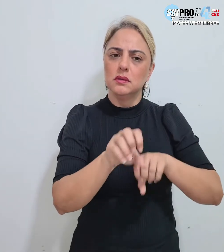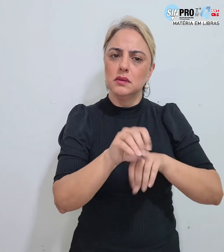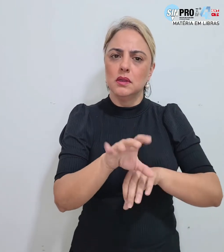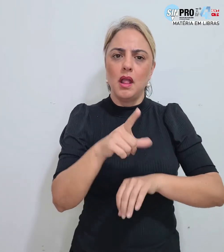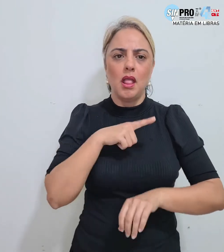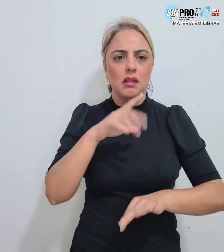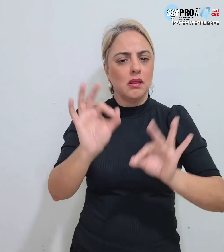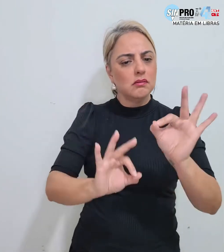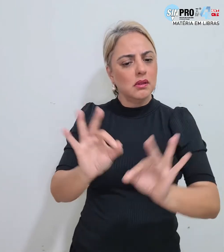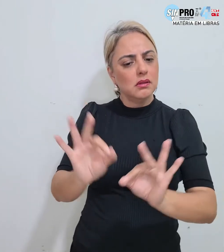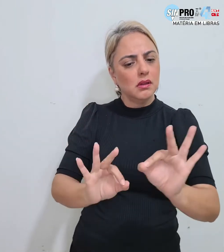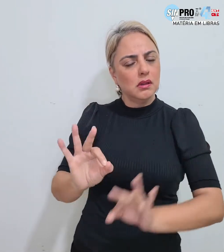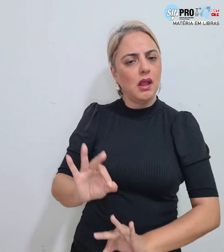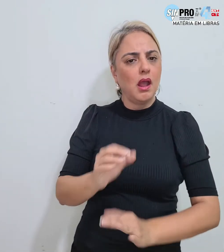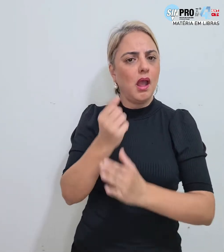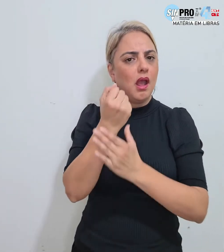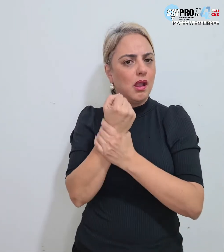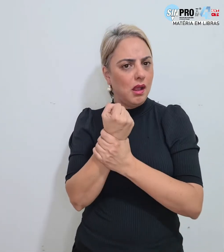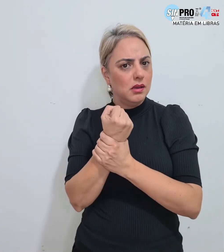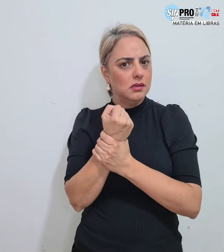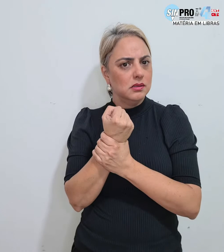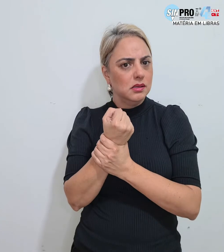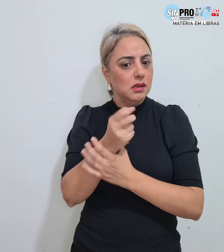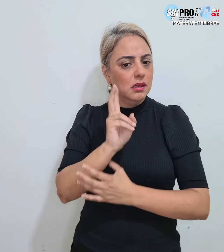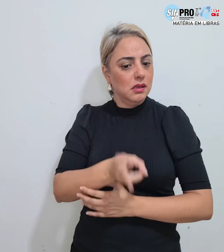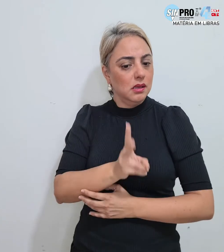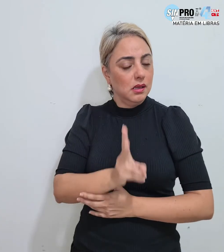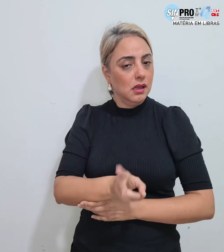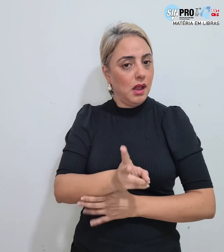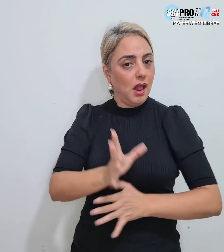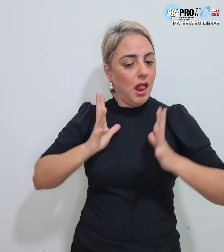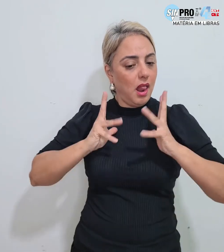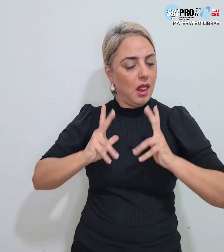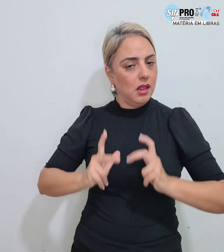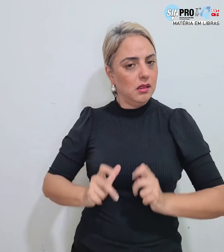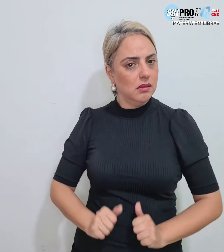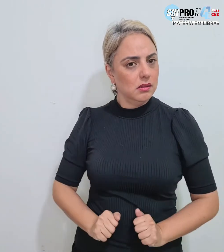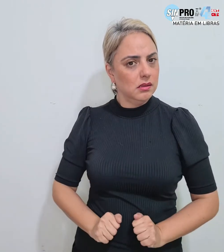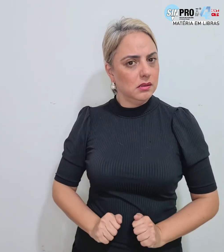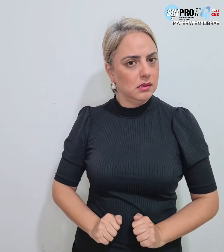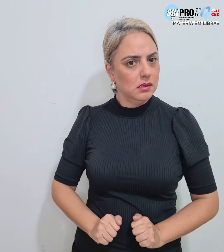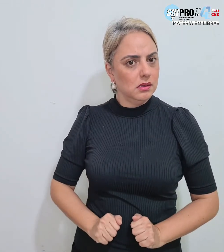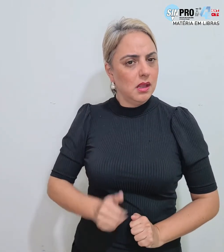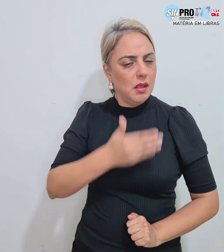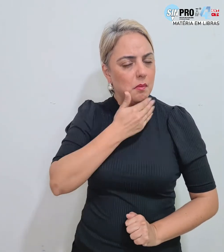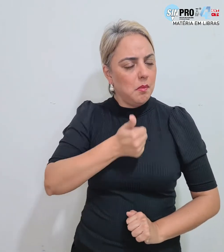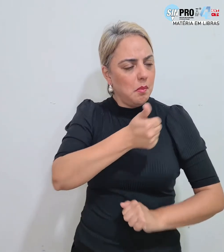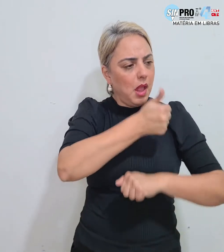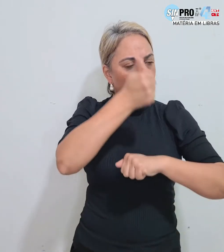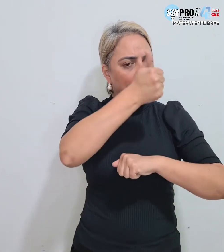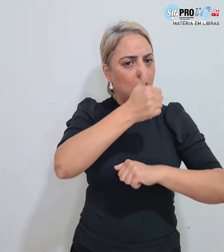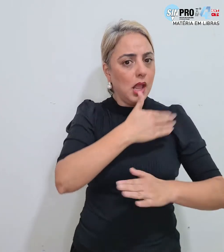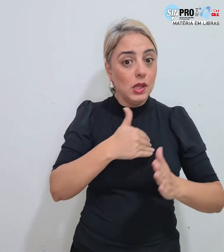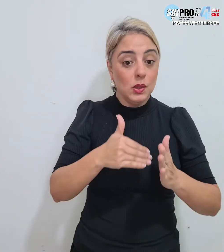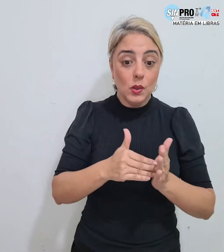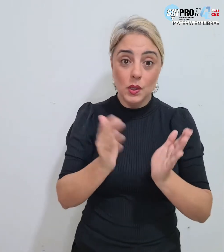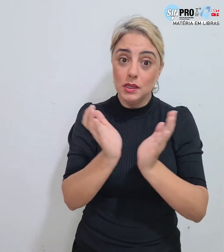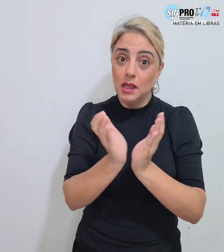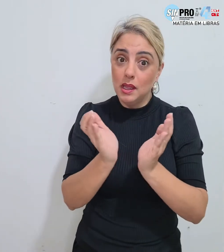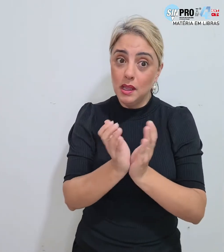devem estar preparadas para garantir e manter práticas de higiene e limpeza aprimoradas e toda a equipe deve